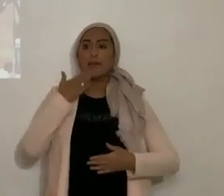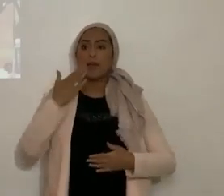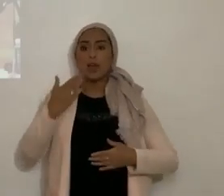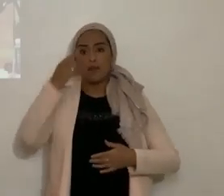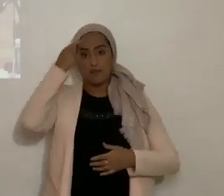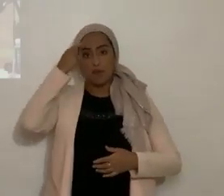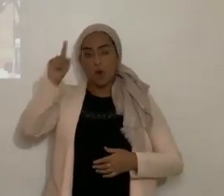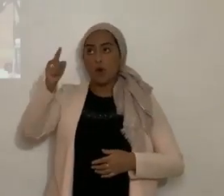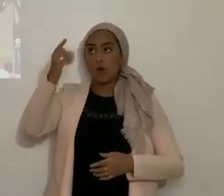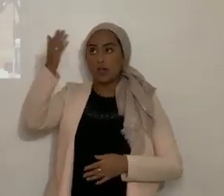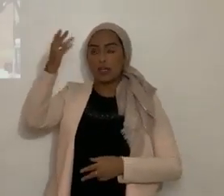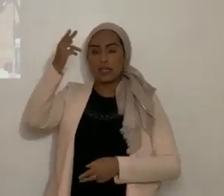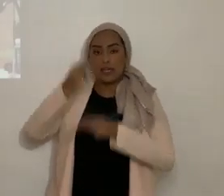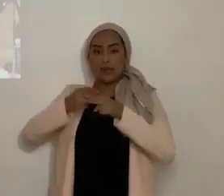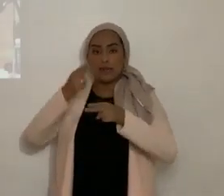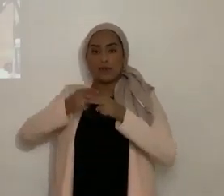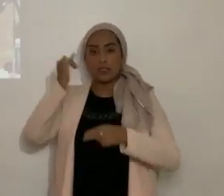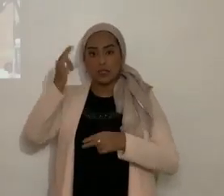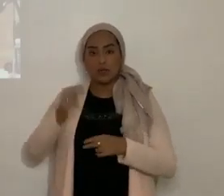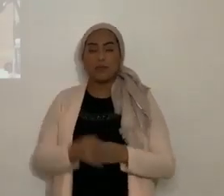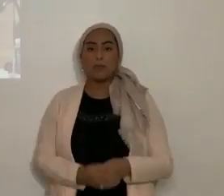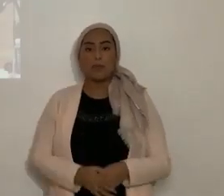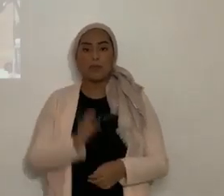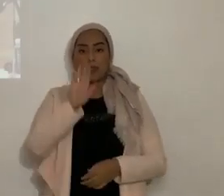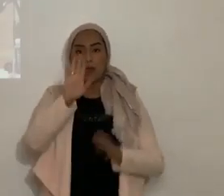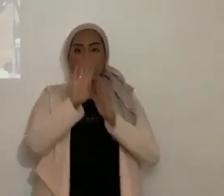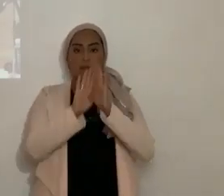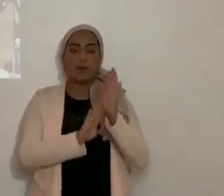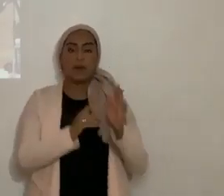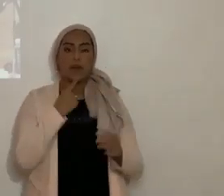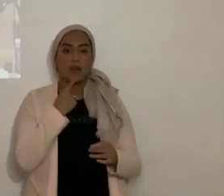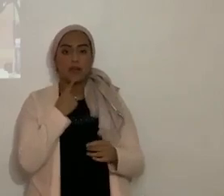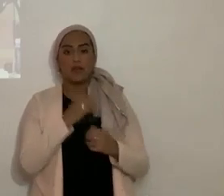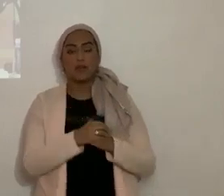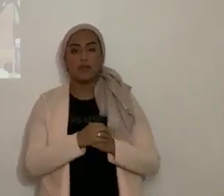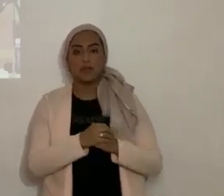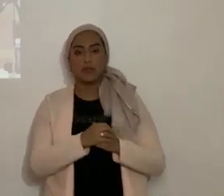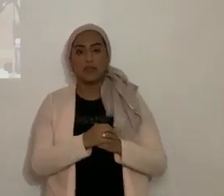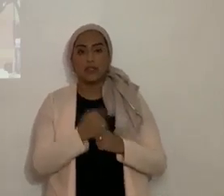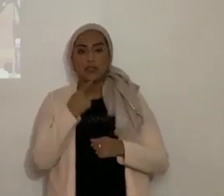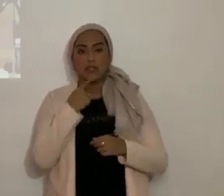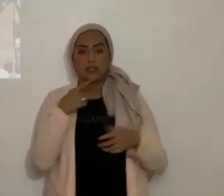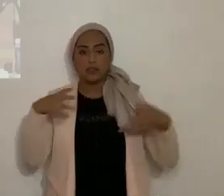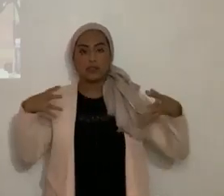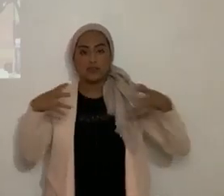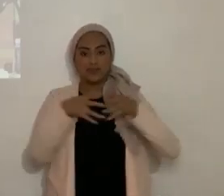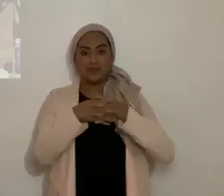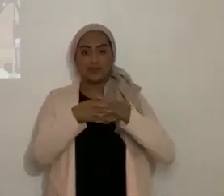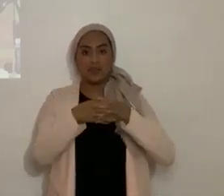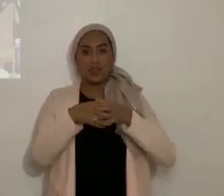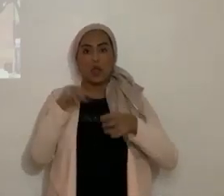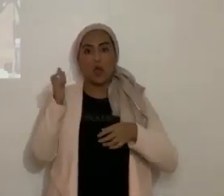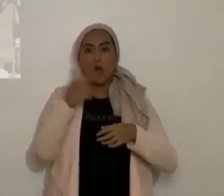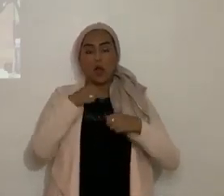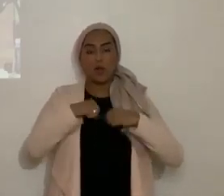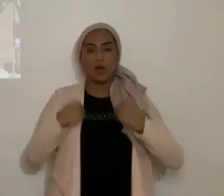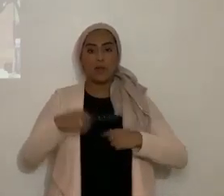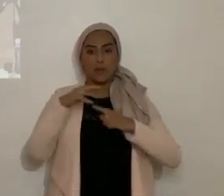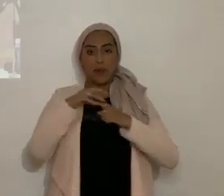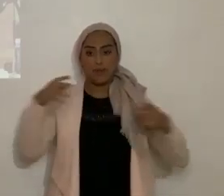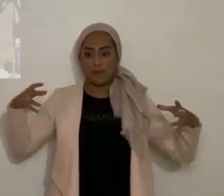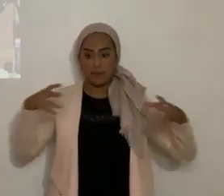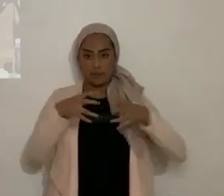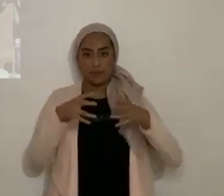afrenta por causa del nombre. Ahí en tu Biblia seguramente dice concilio, pero no es concilio, es Sanedrín. ¿Sí? Entonces vamos a